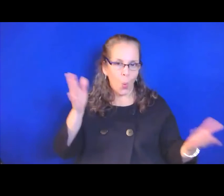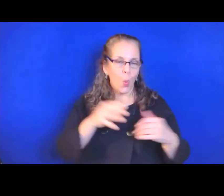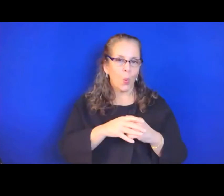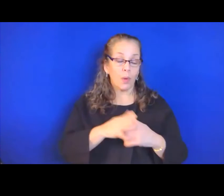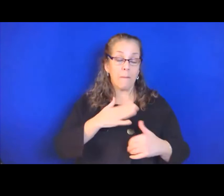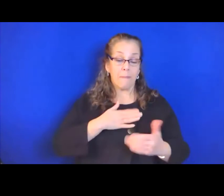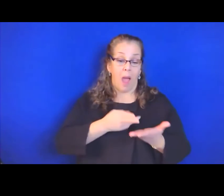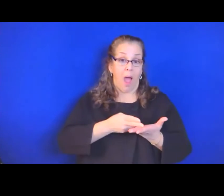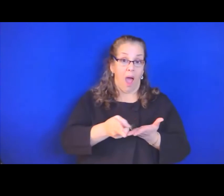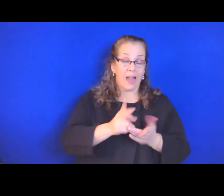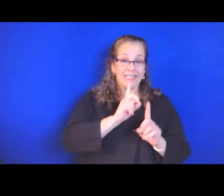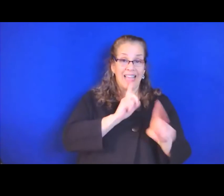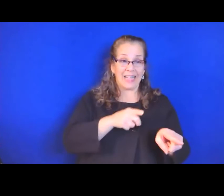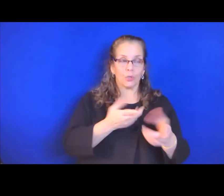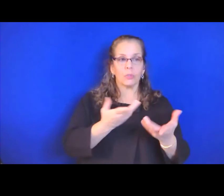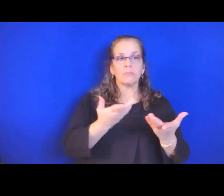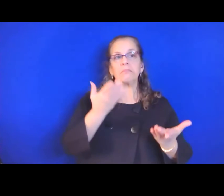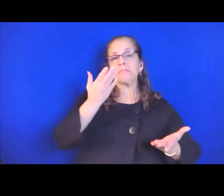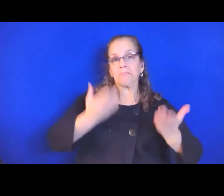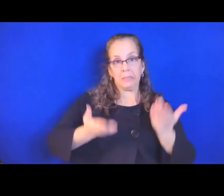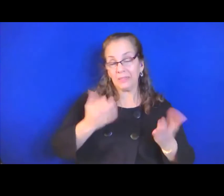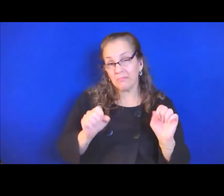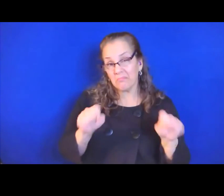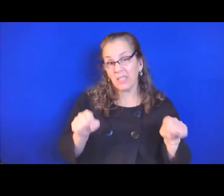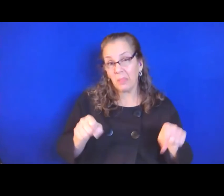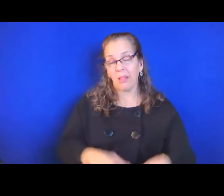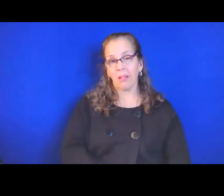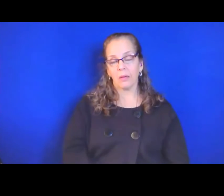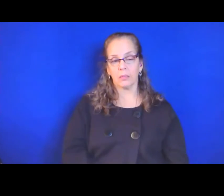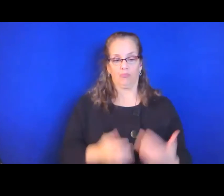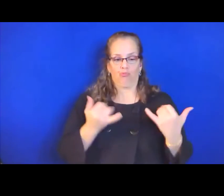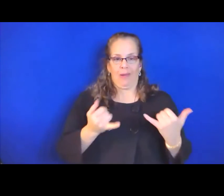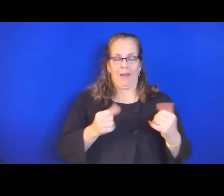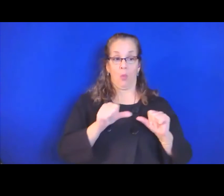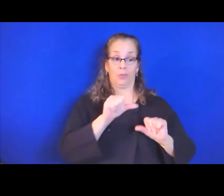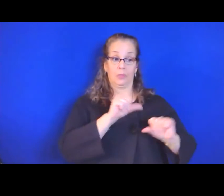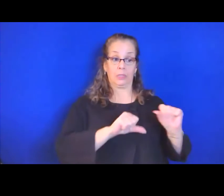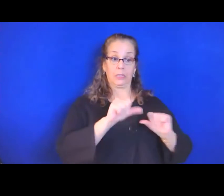学，我们不清楚，不过有这个可能性。